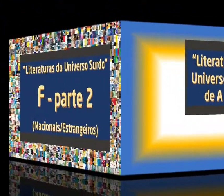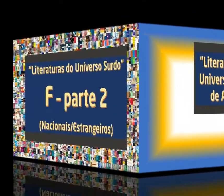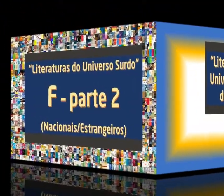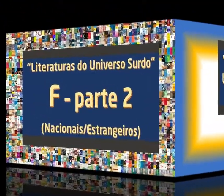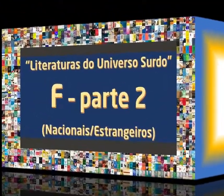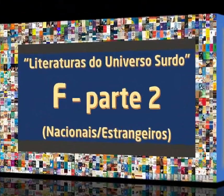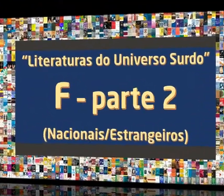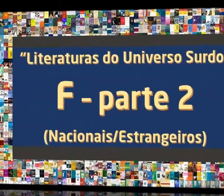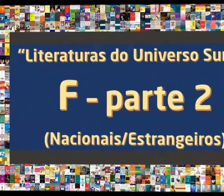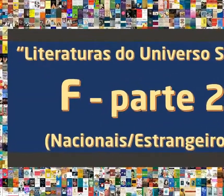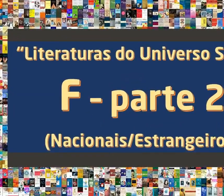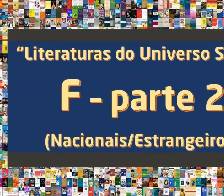E